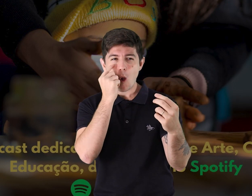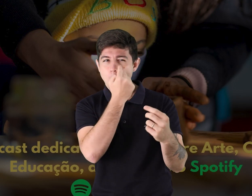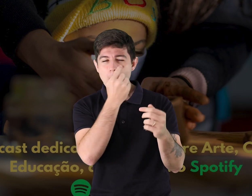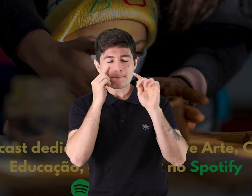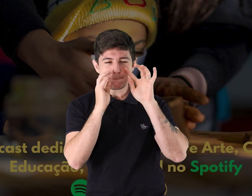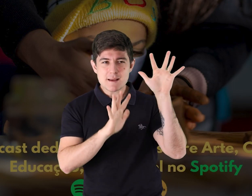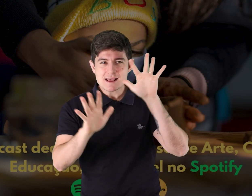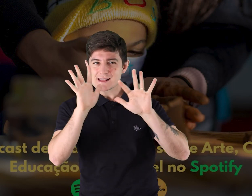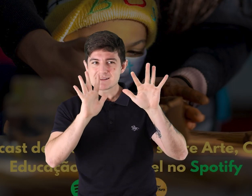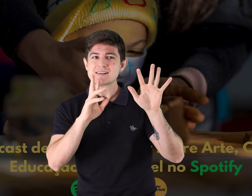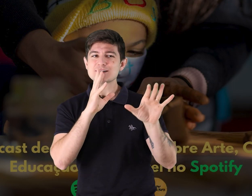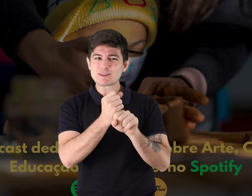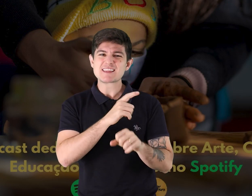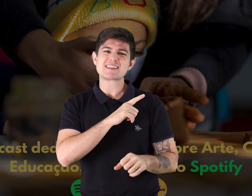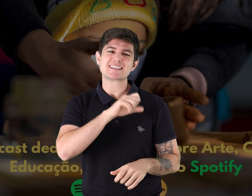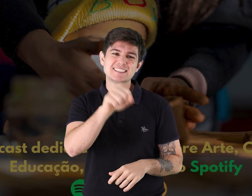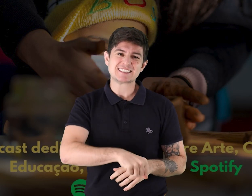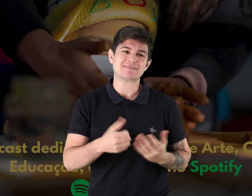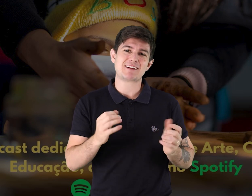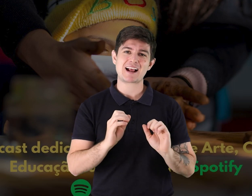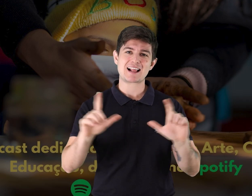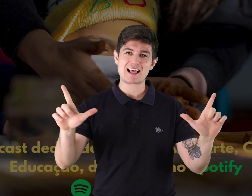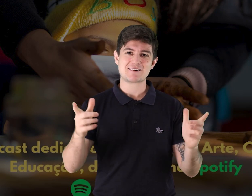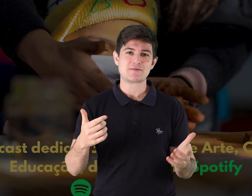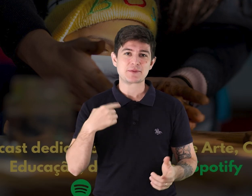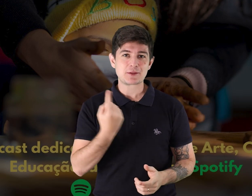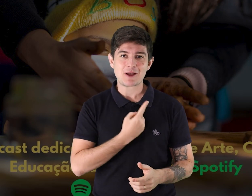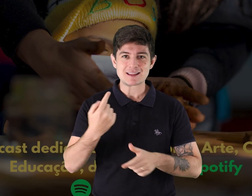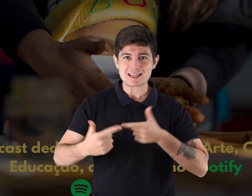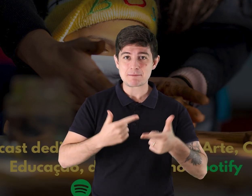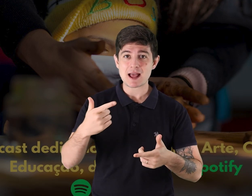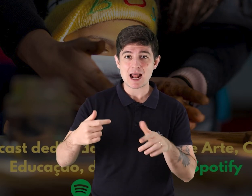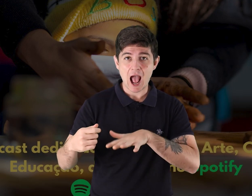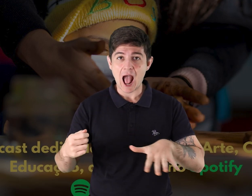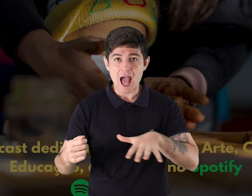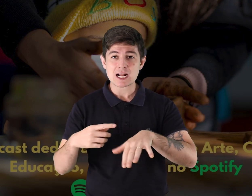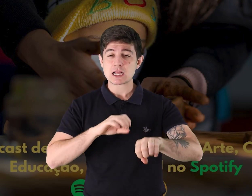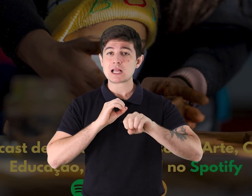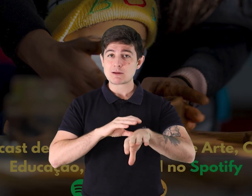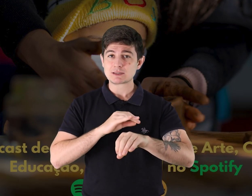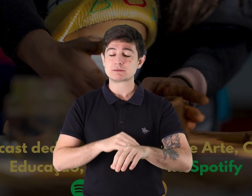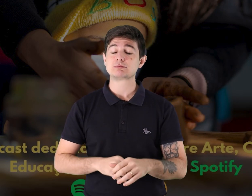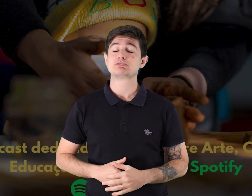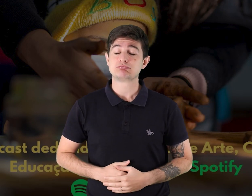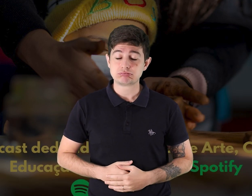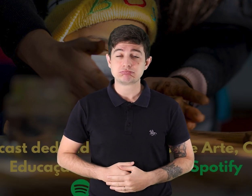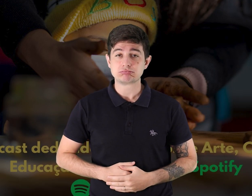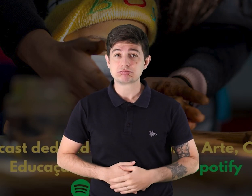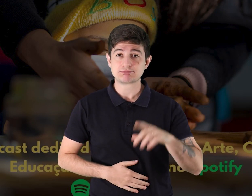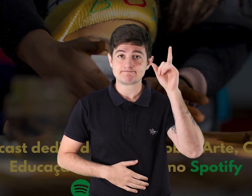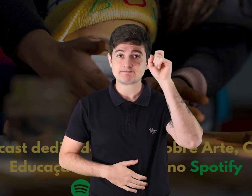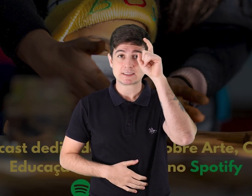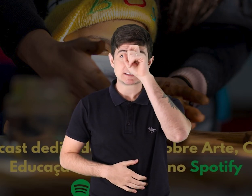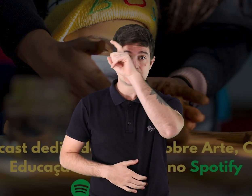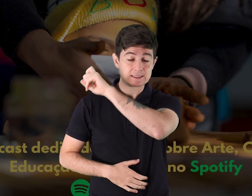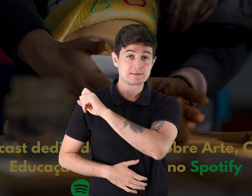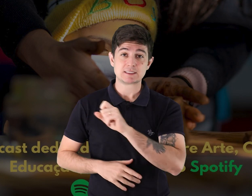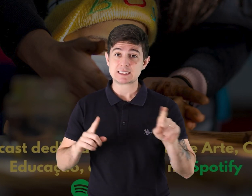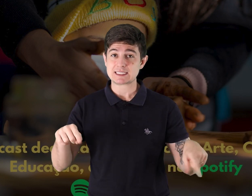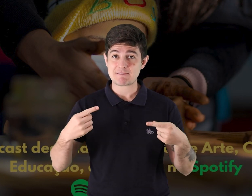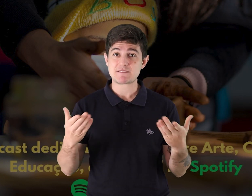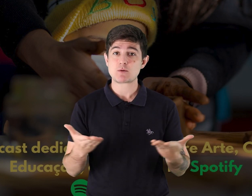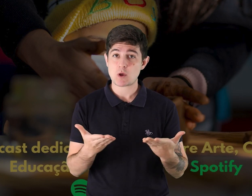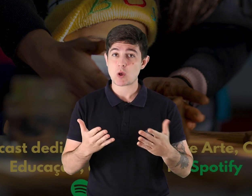Os resultados aparecem, né? E nós, da área da educação, temos enfrentado